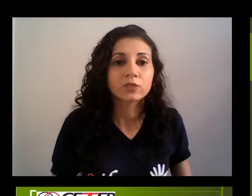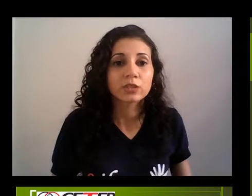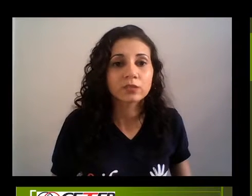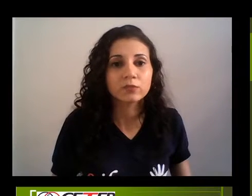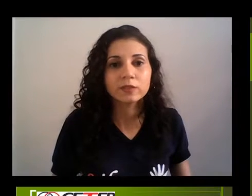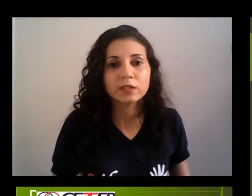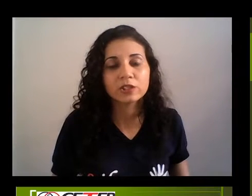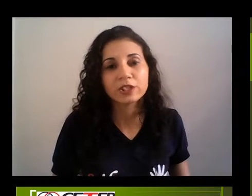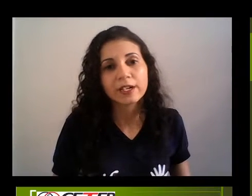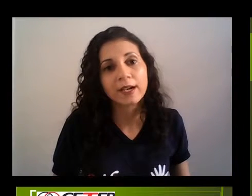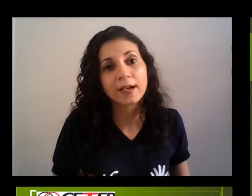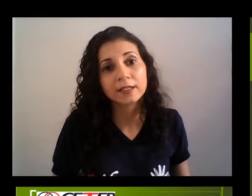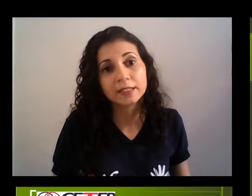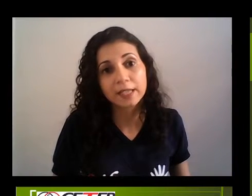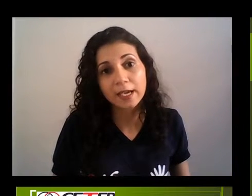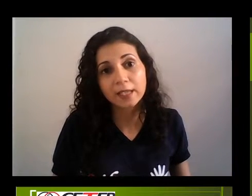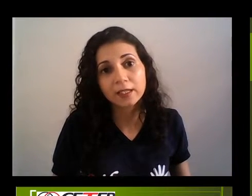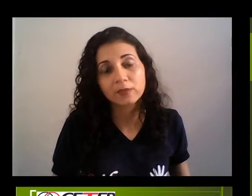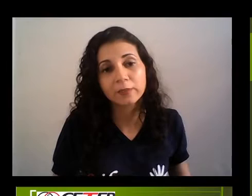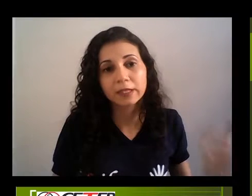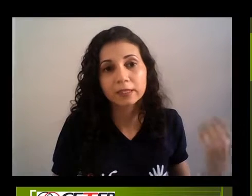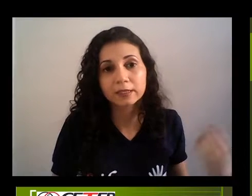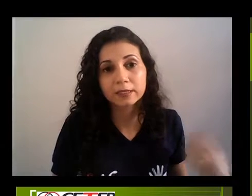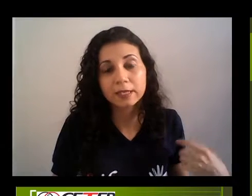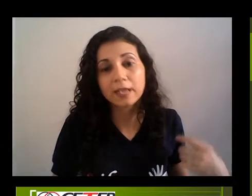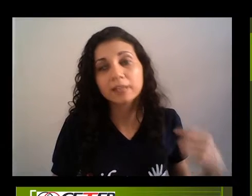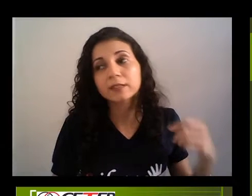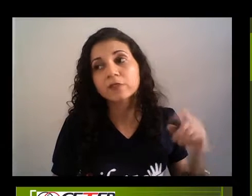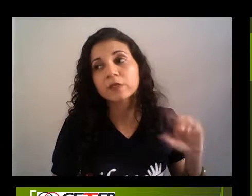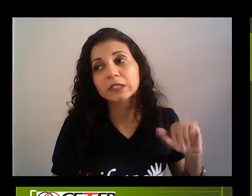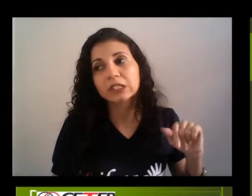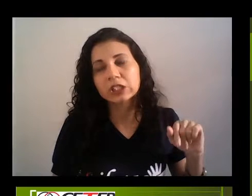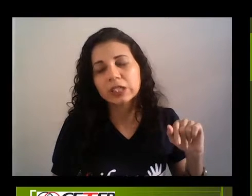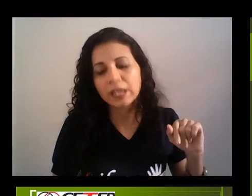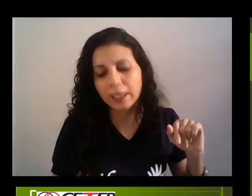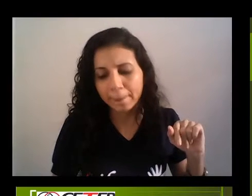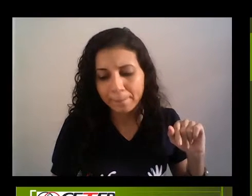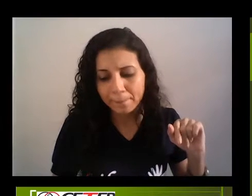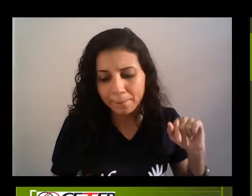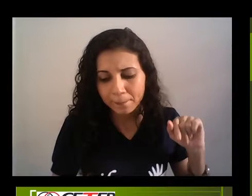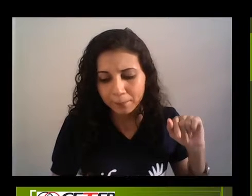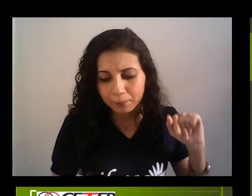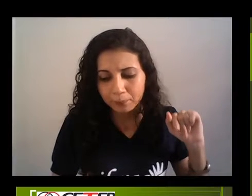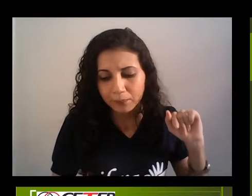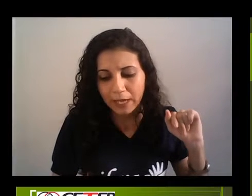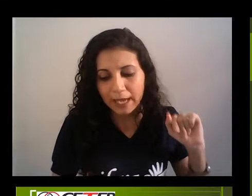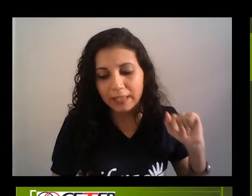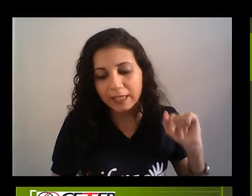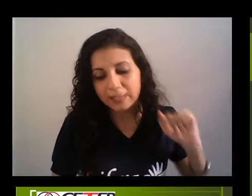Nos Estados Unidos eles têm a ASL, que é a língua americana de sinais. Na França eles têm a